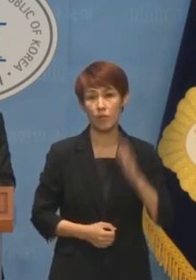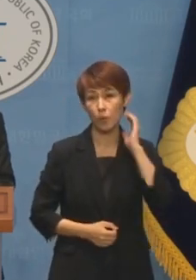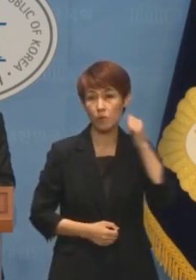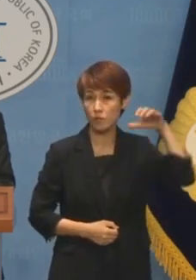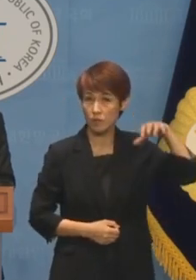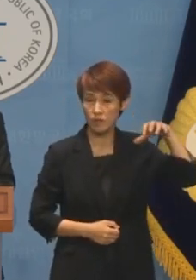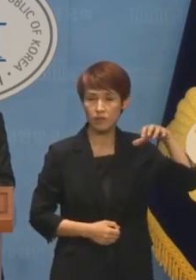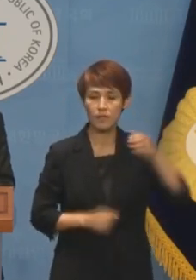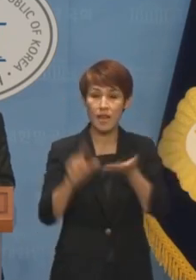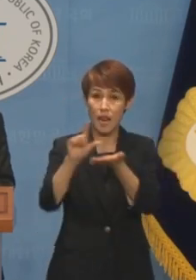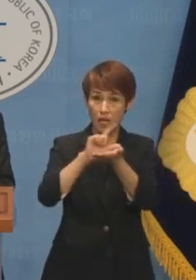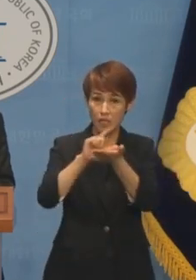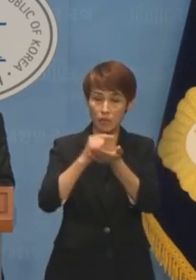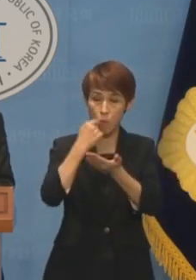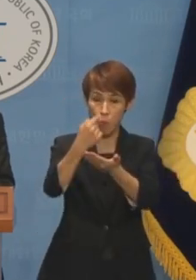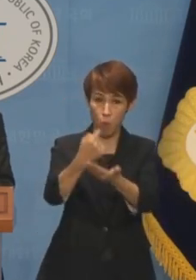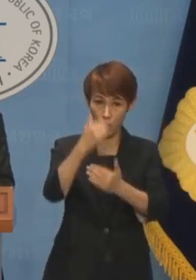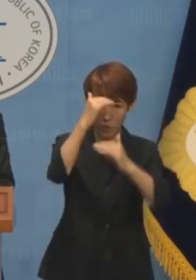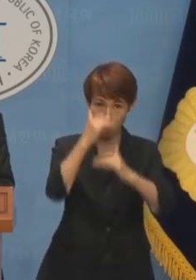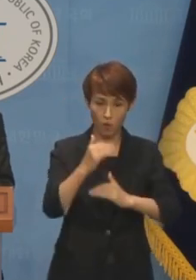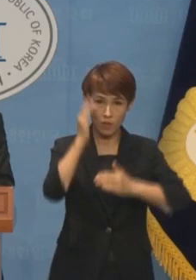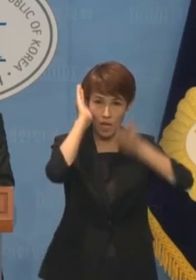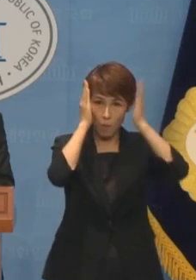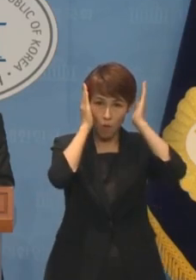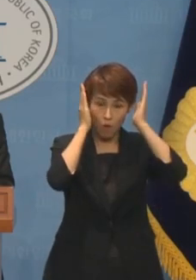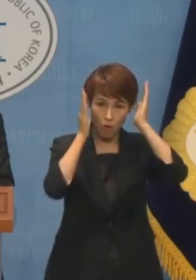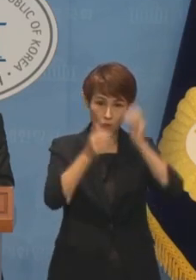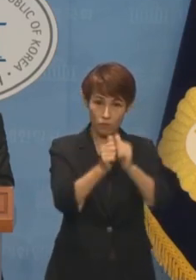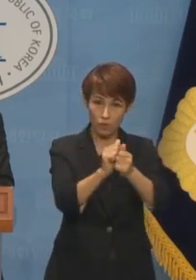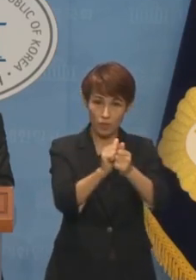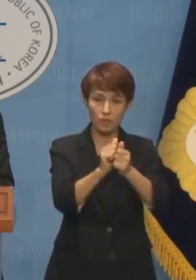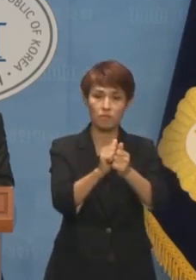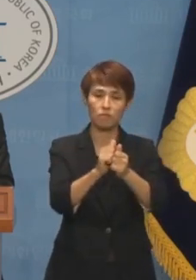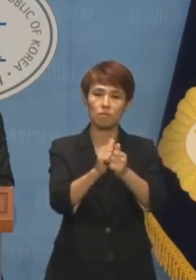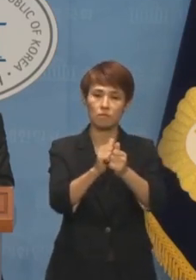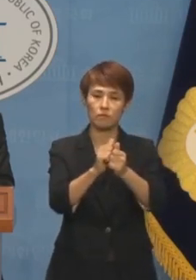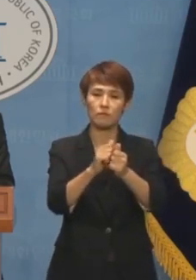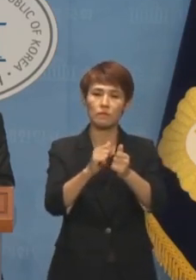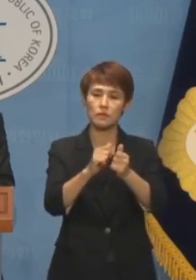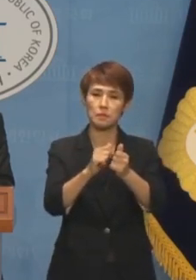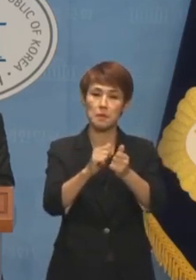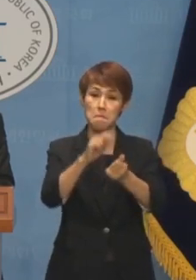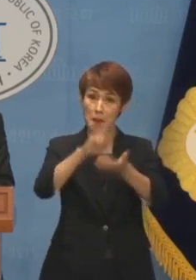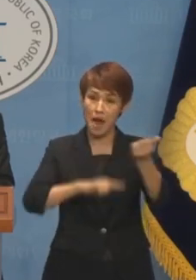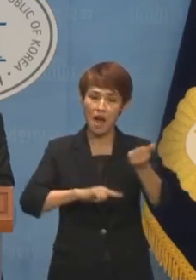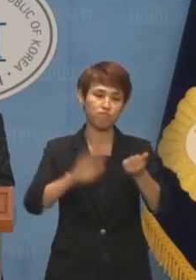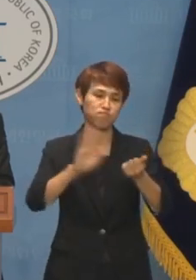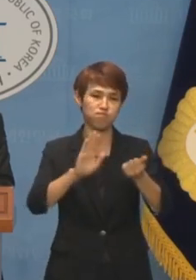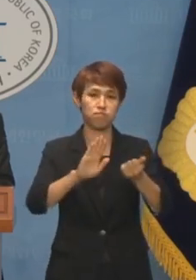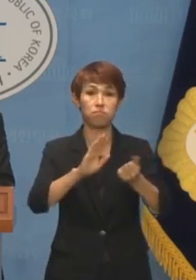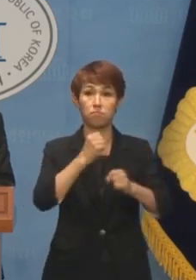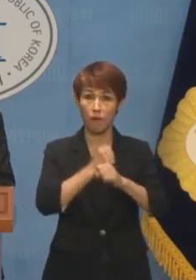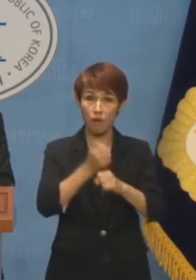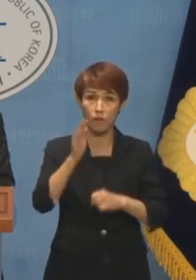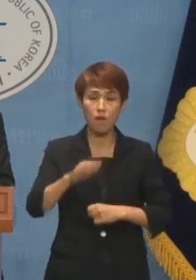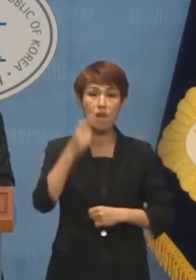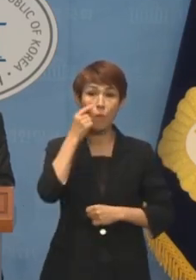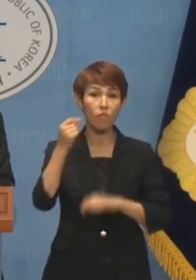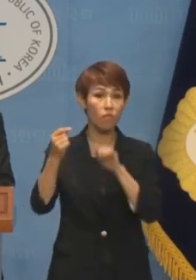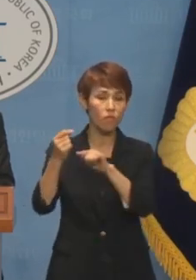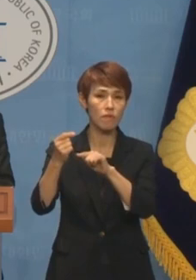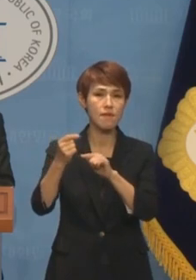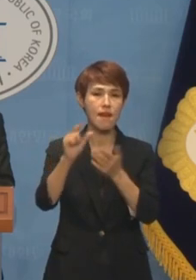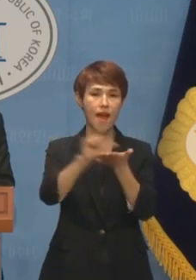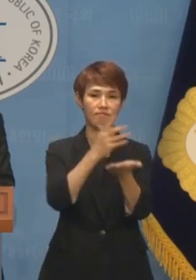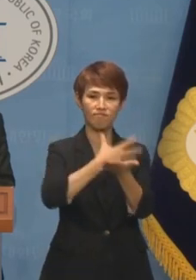대통령실은 라인 야후의 보고서에 네이버 지분 매각은 빠질 것이라고 말했지만 일본 정부는 여전히 라인